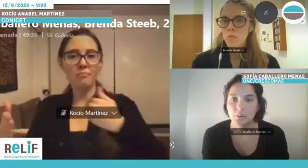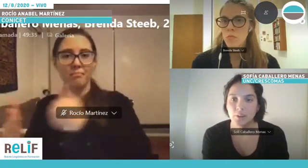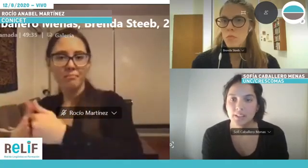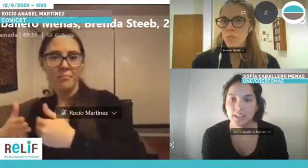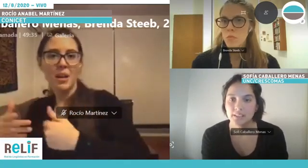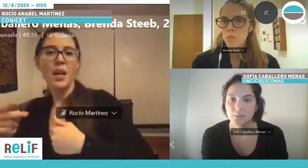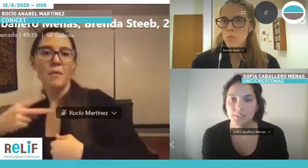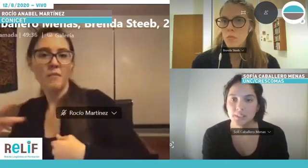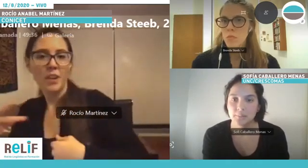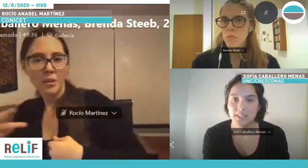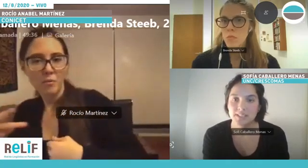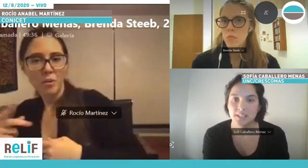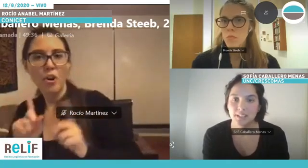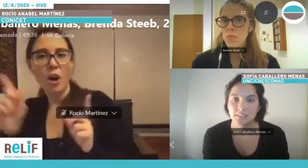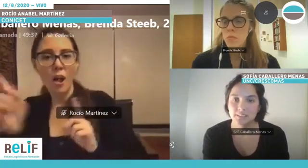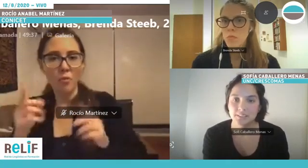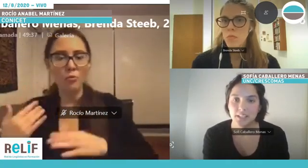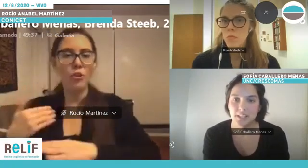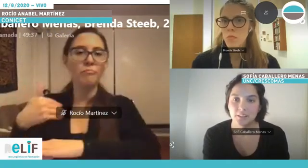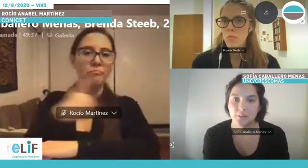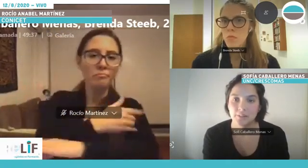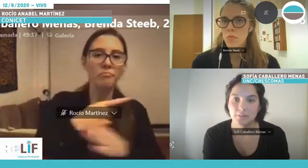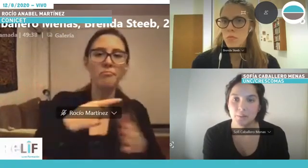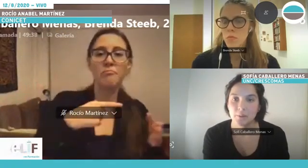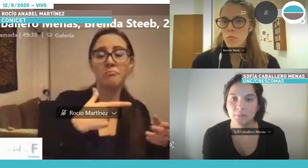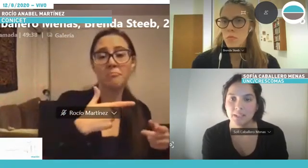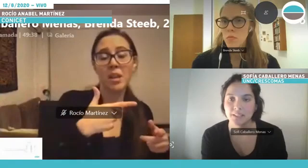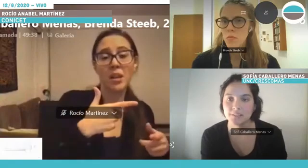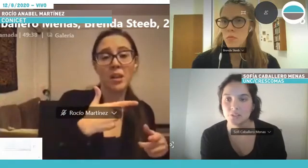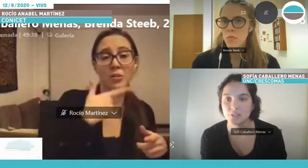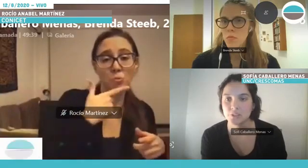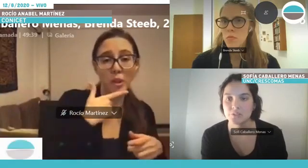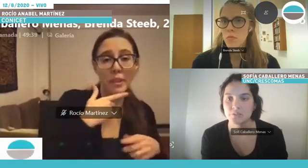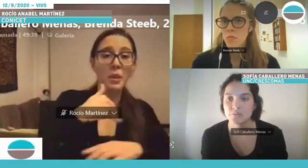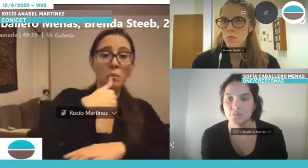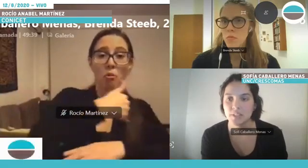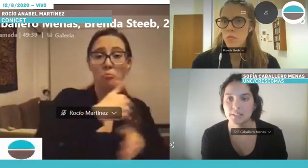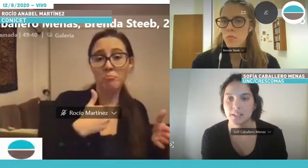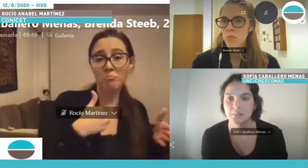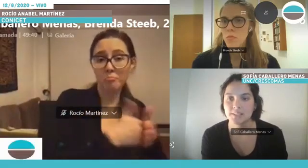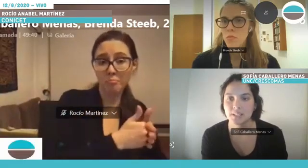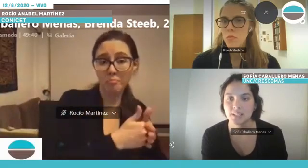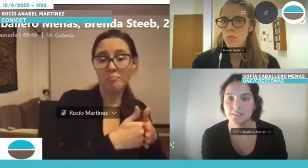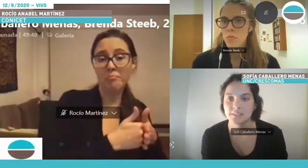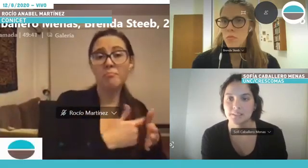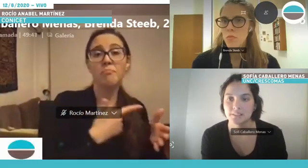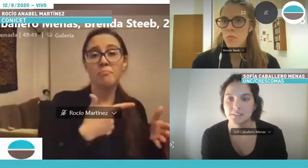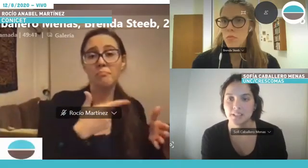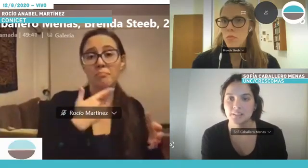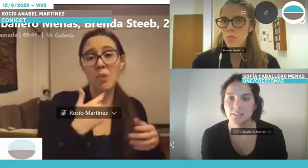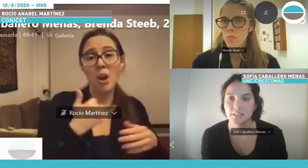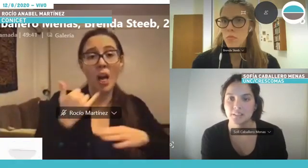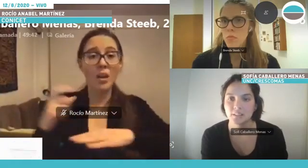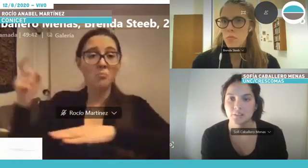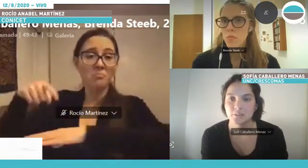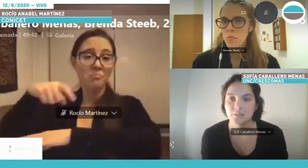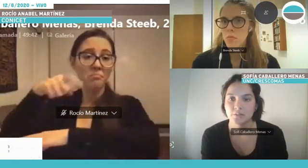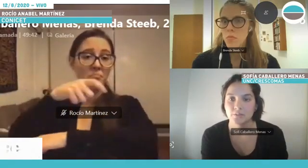y algunos adjetivos están más cerca de formas verbales y otros están más cerca